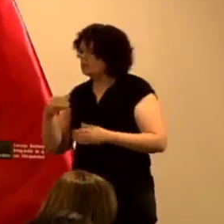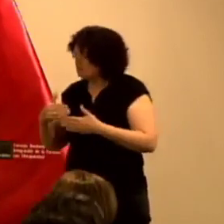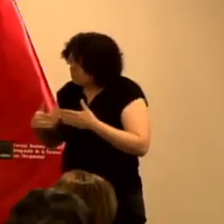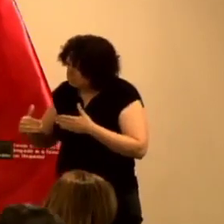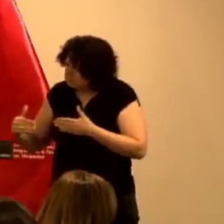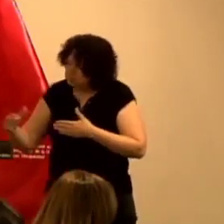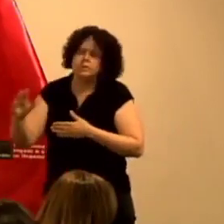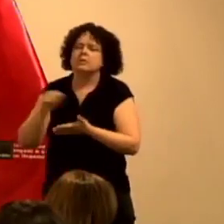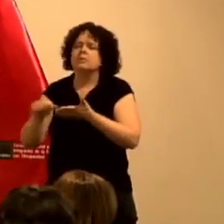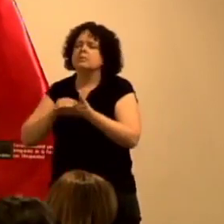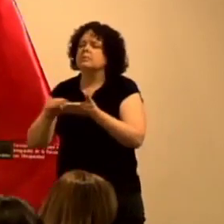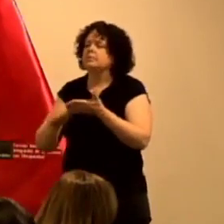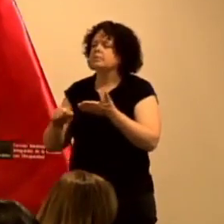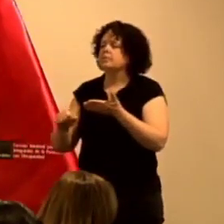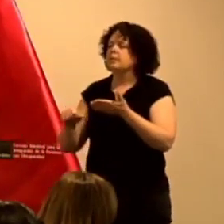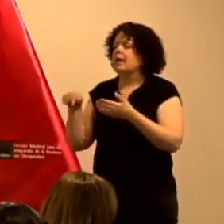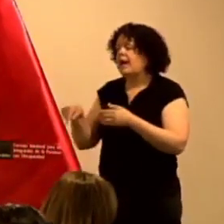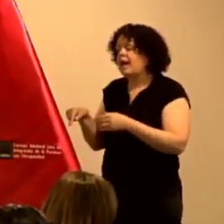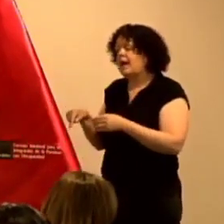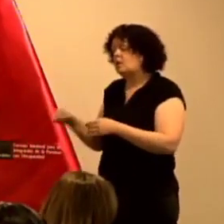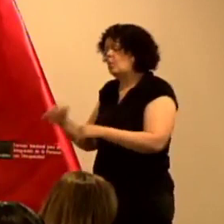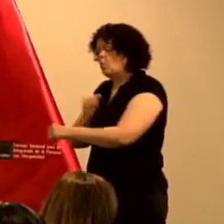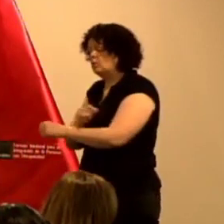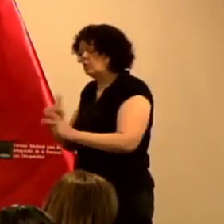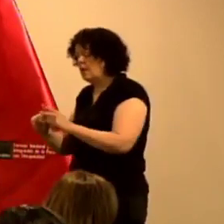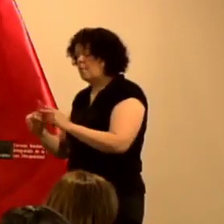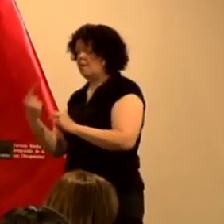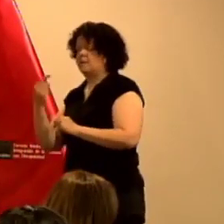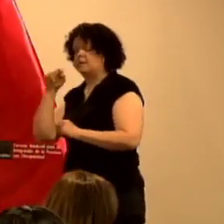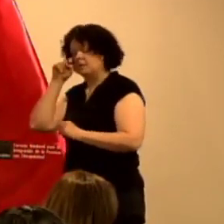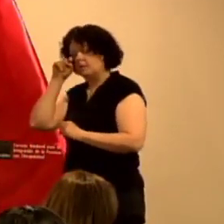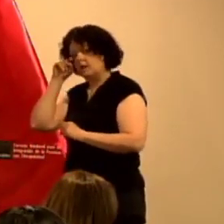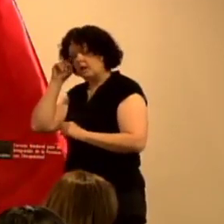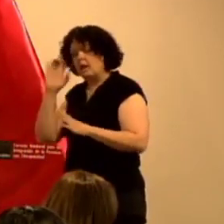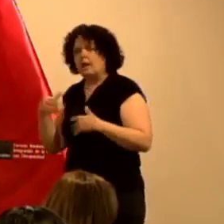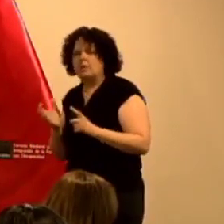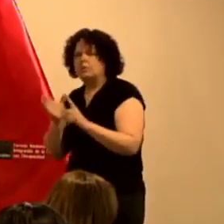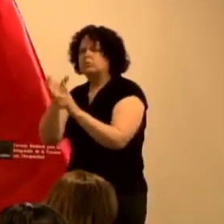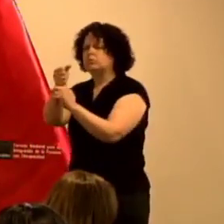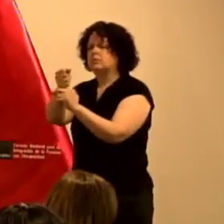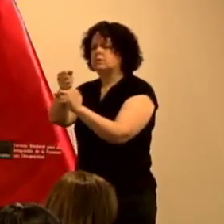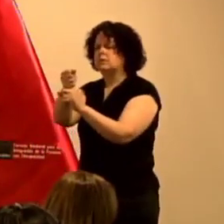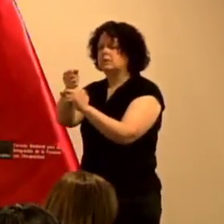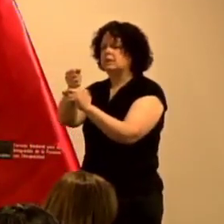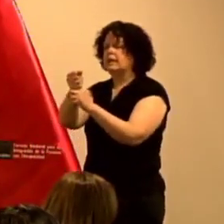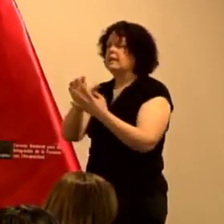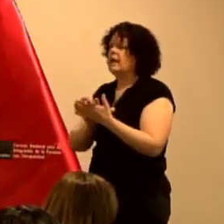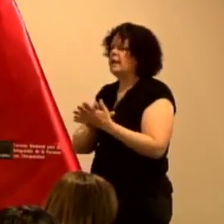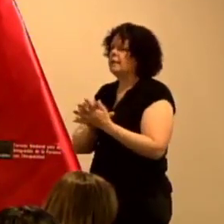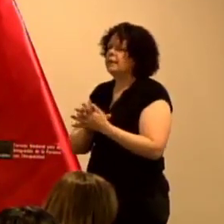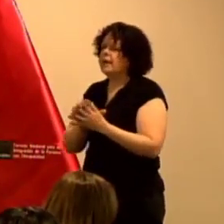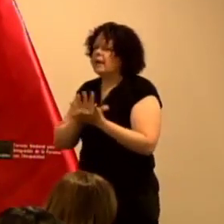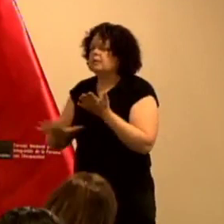Se convierte en un punto de partida para poder alcanzar, digamos, la universalización